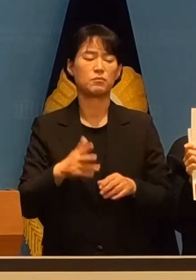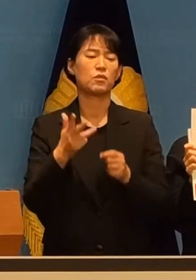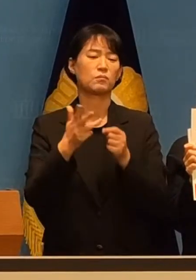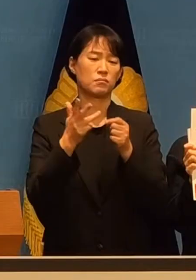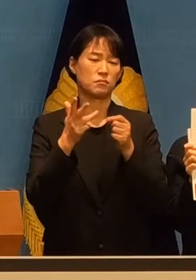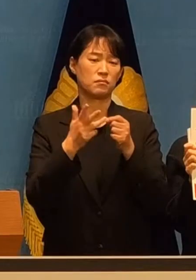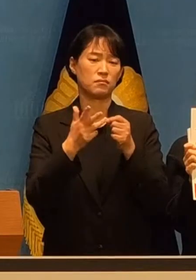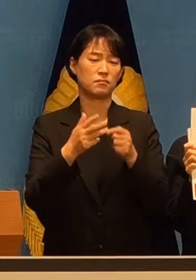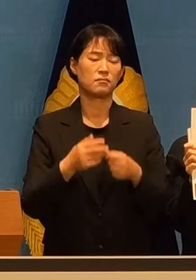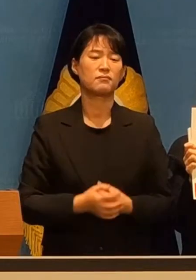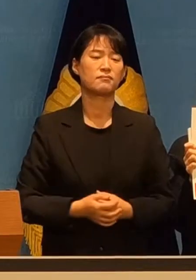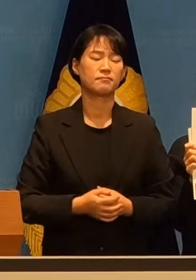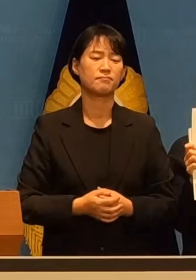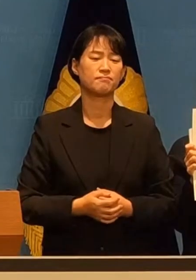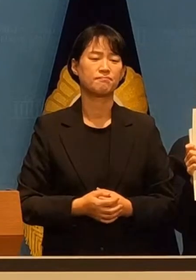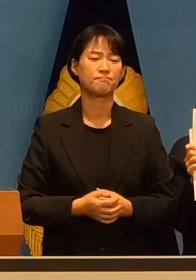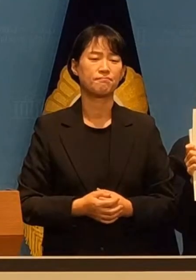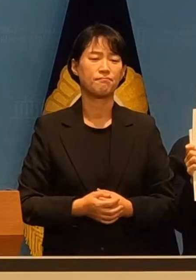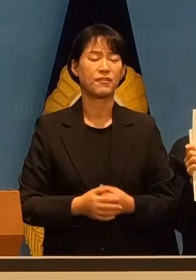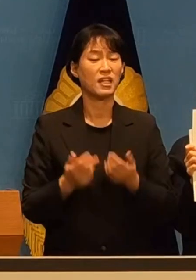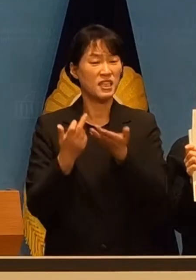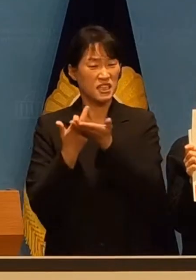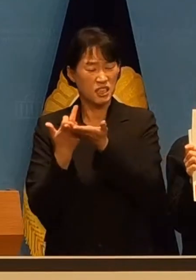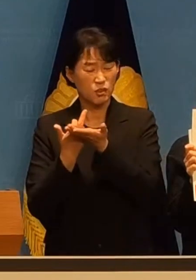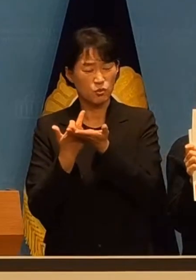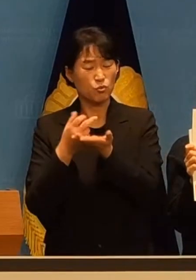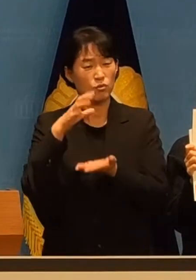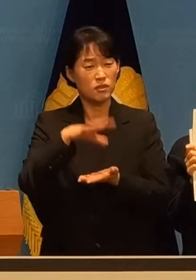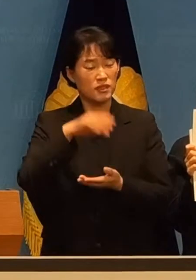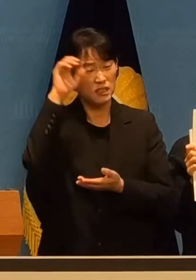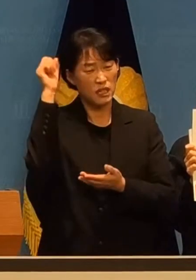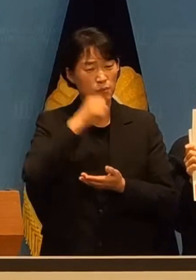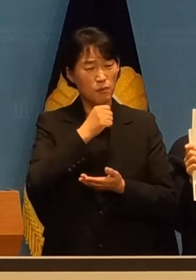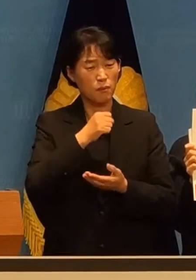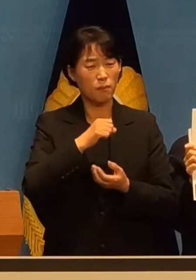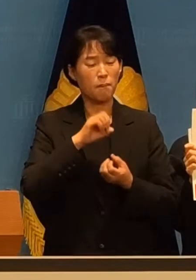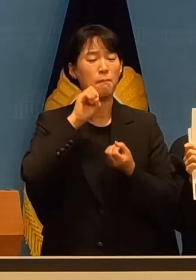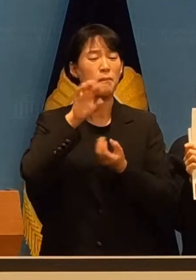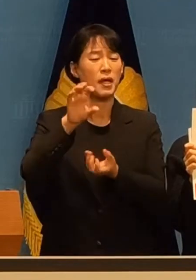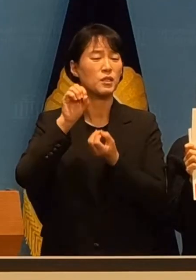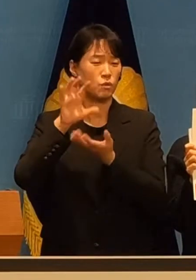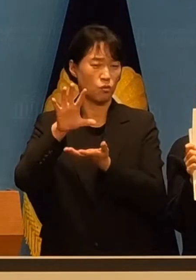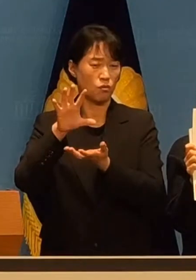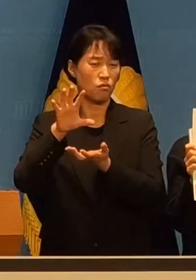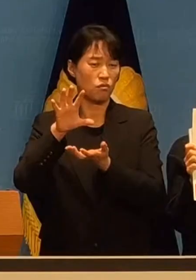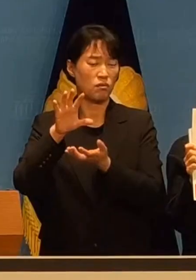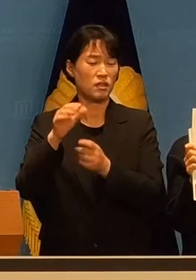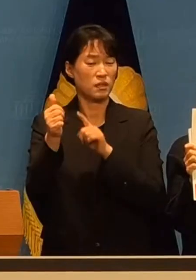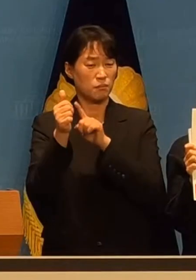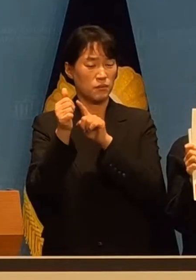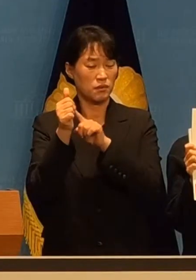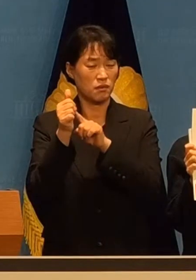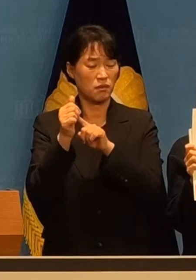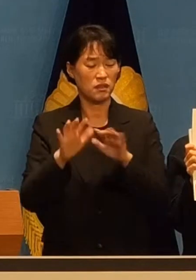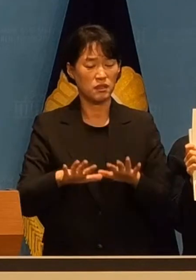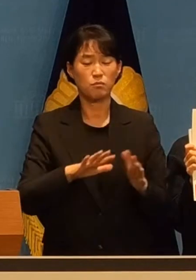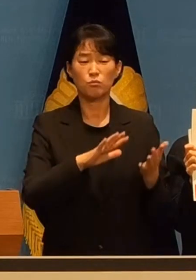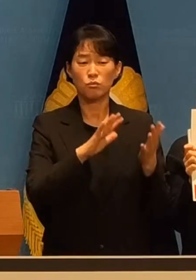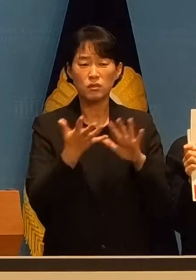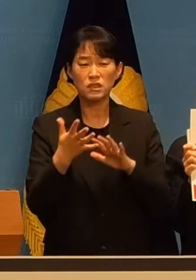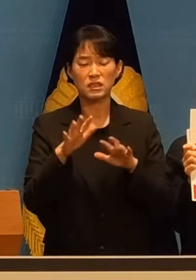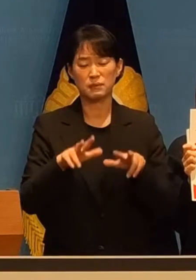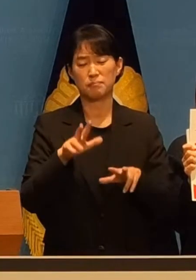8번째입니다. 제주의 새벽 배송 노동자 고 오승용님 세상을 떠난 지 벌써 한